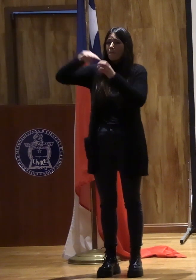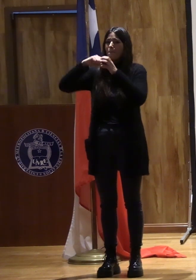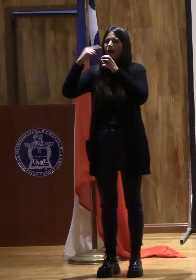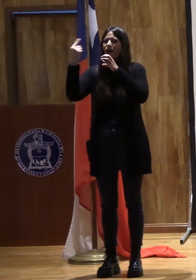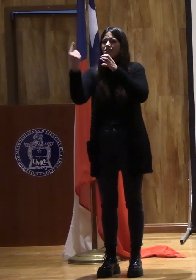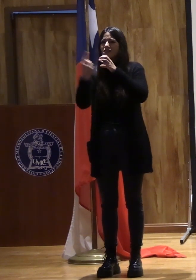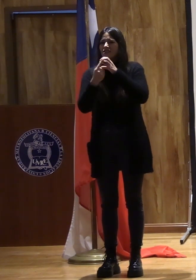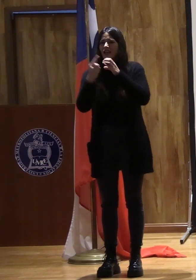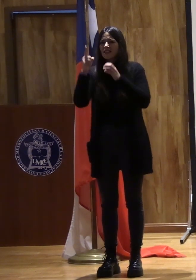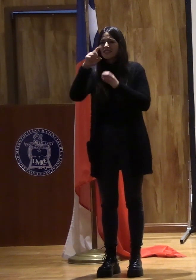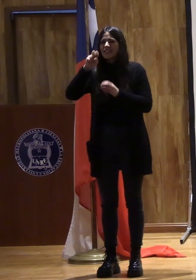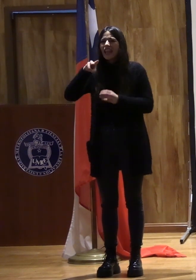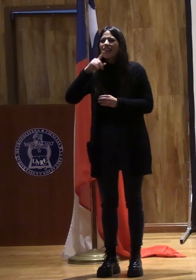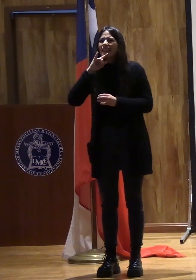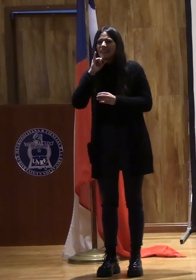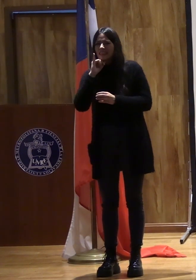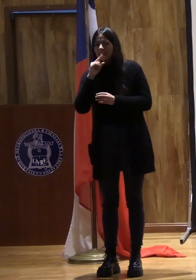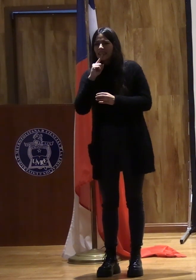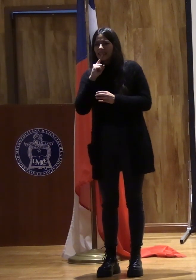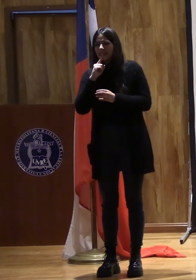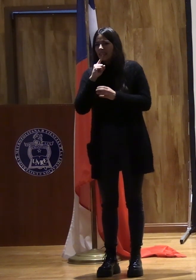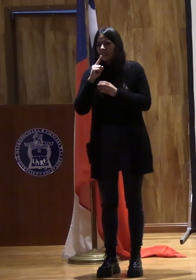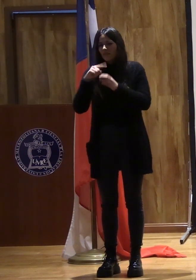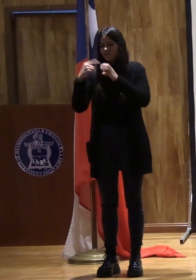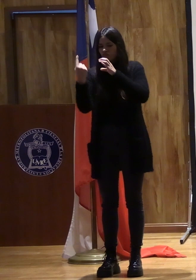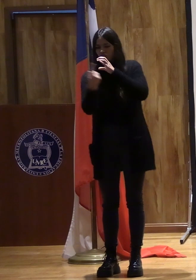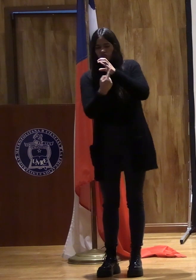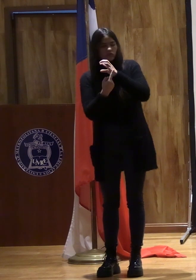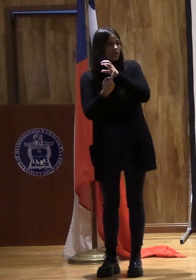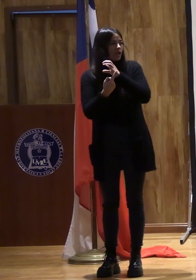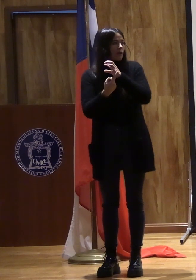ahí también, para que la radiación sea alta,